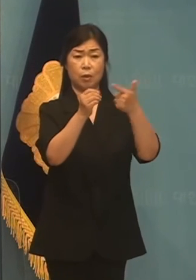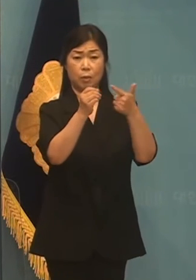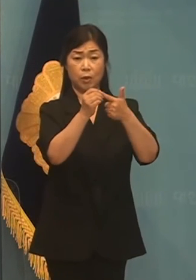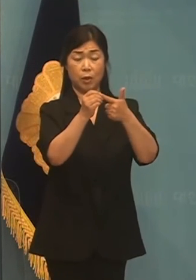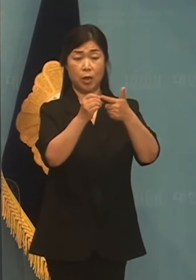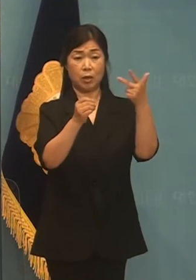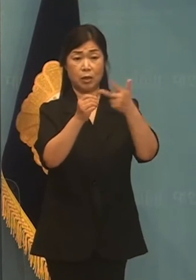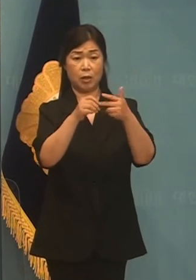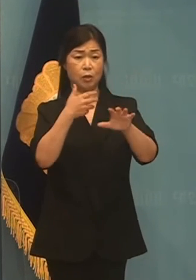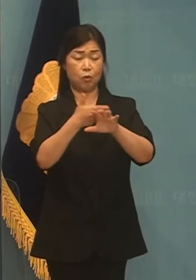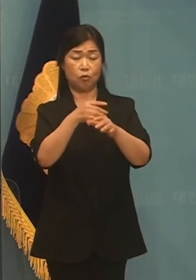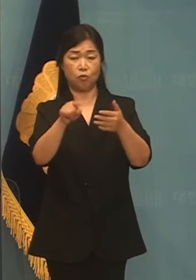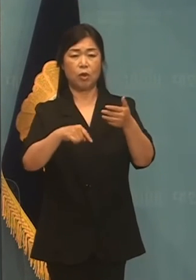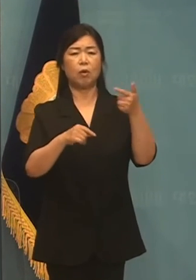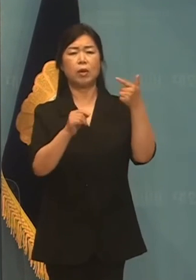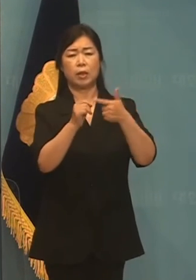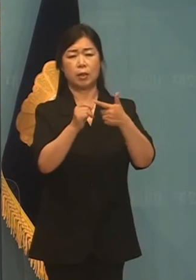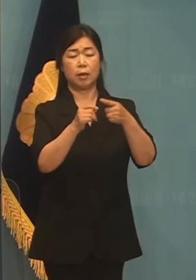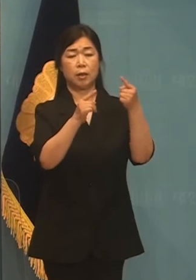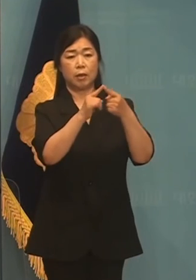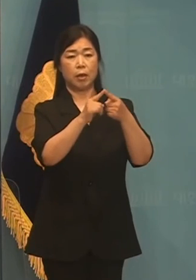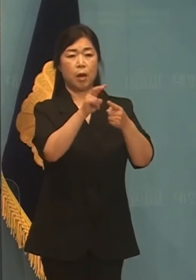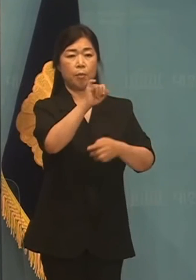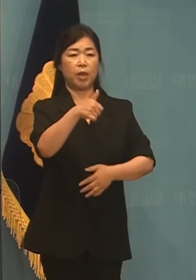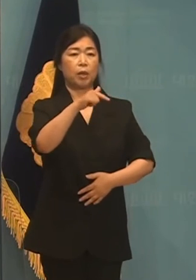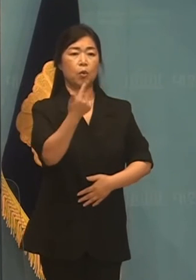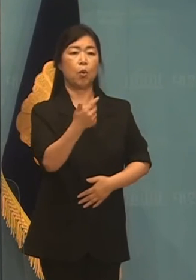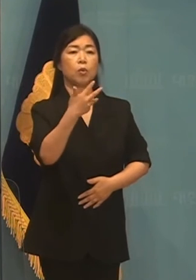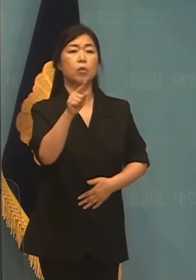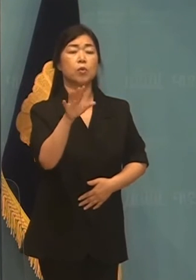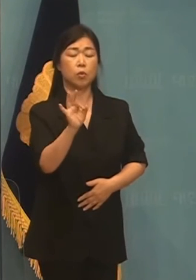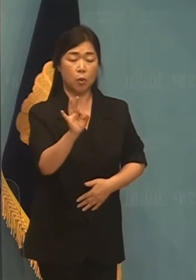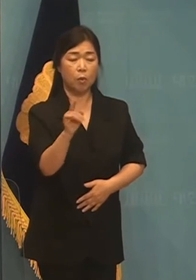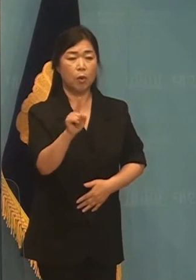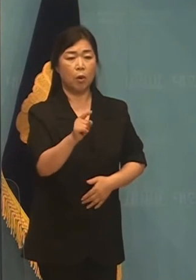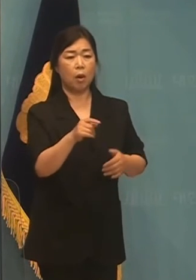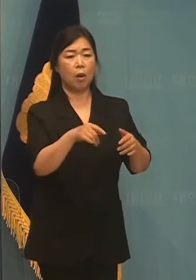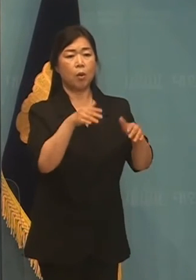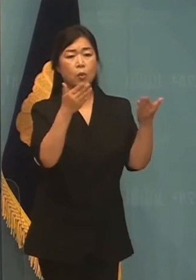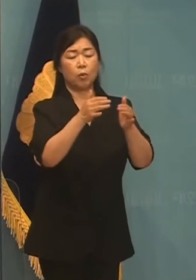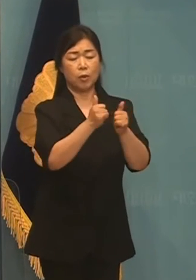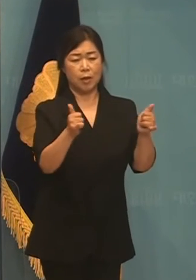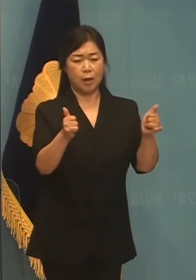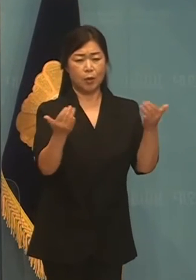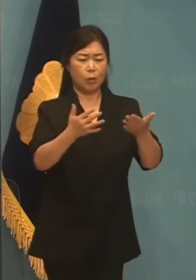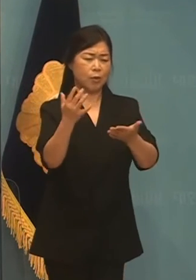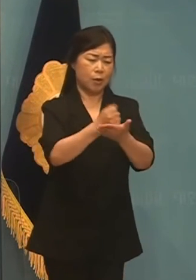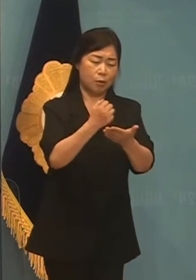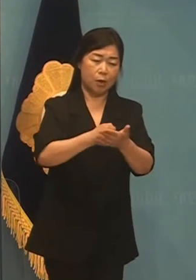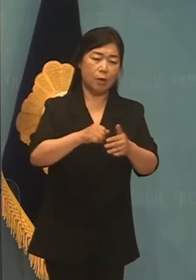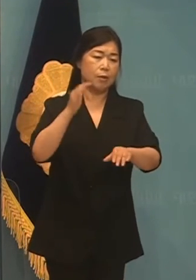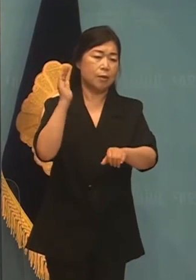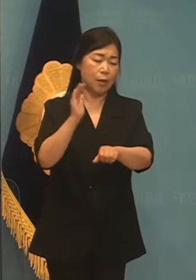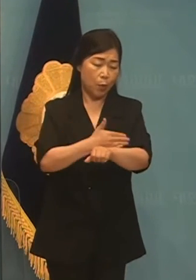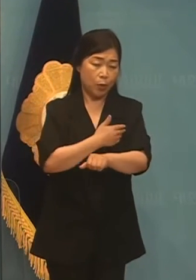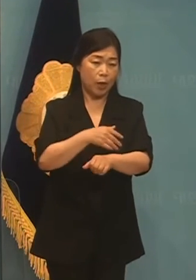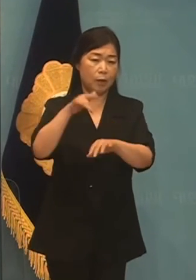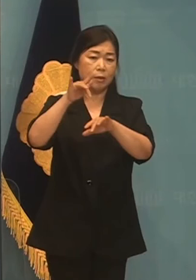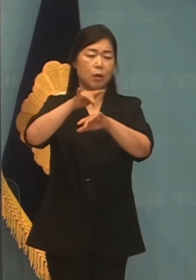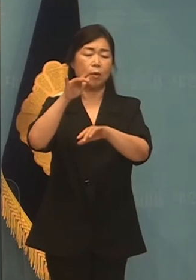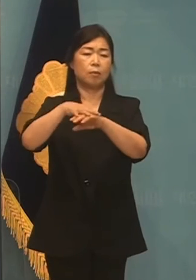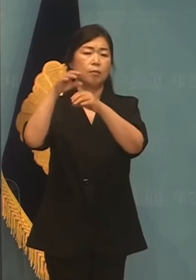7적 제1적 민노총은 노동자가 노동자를 착취하는 잘못된 풍토를